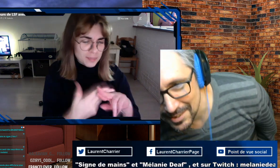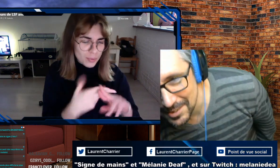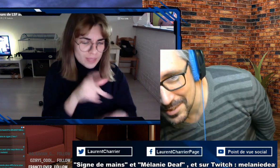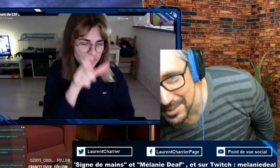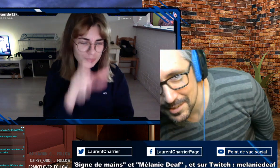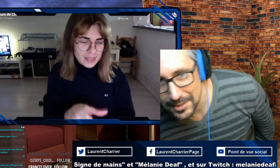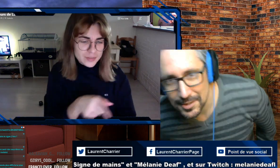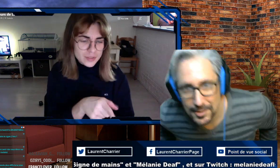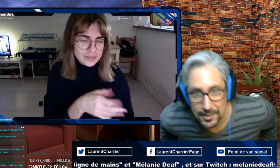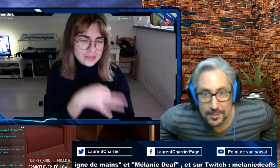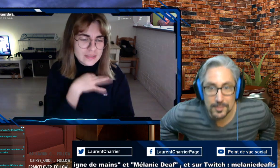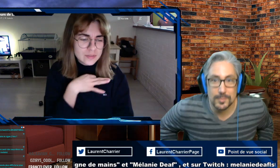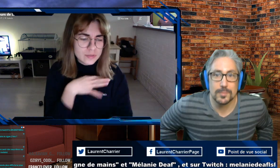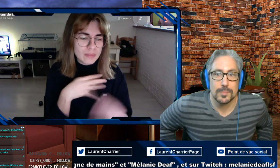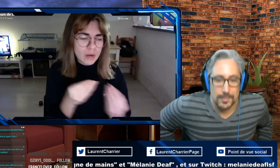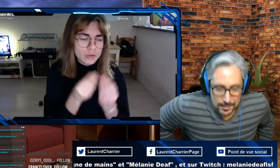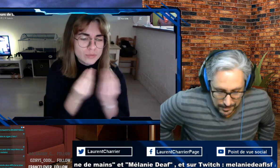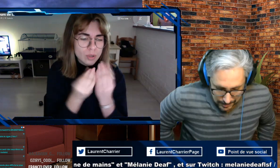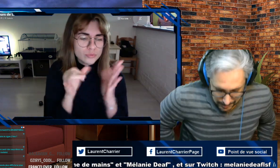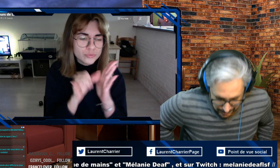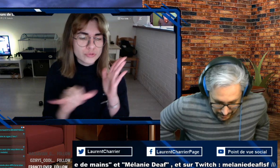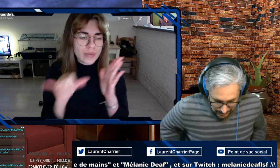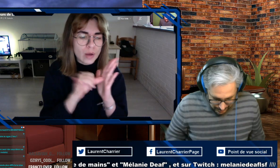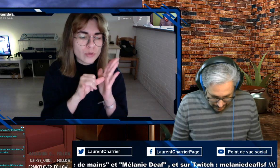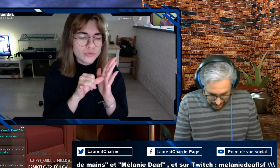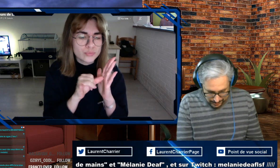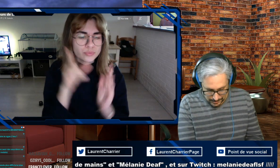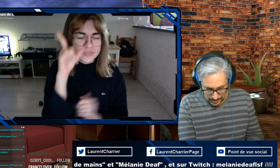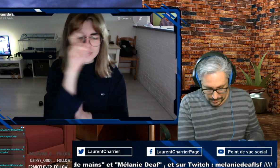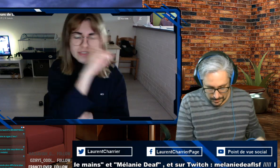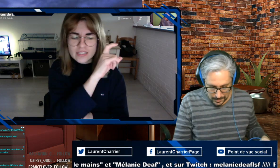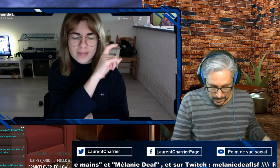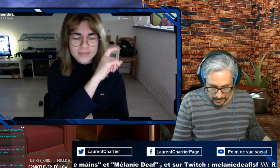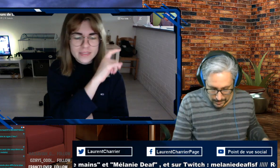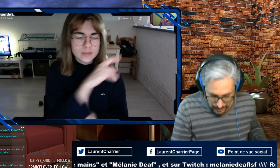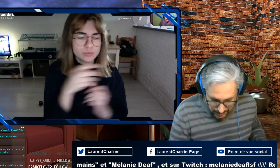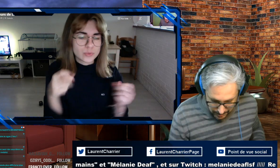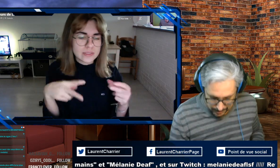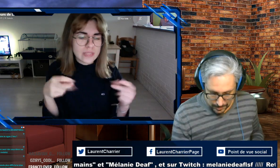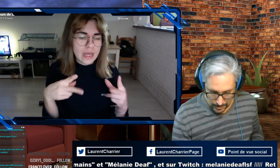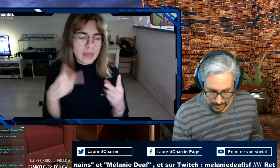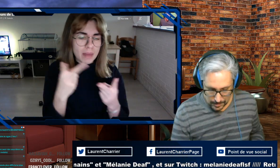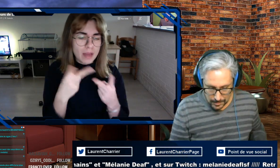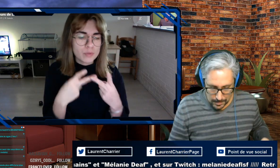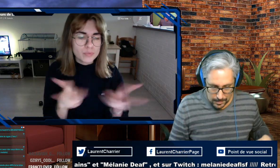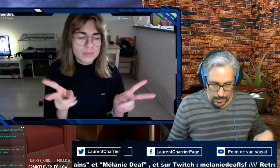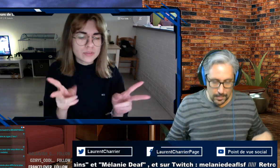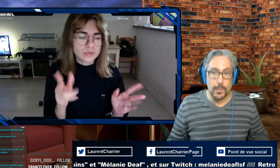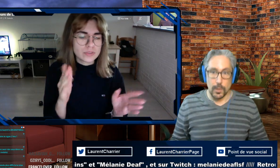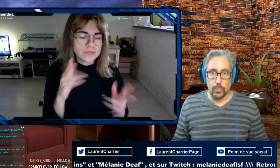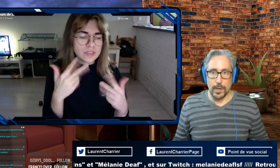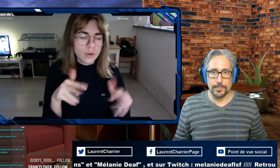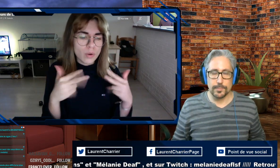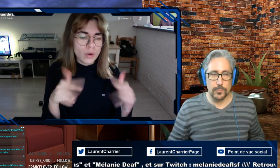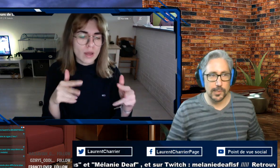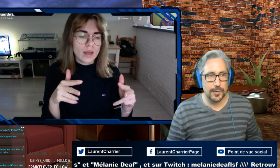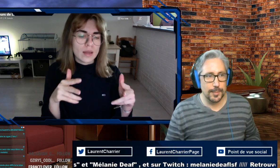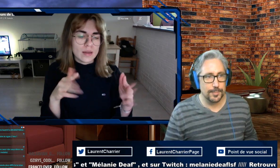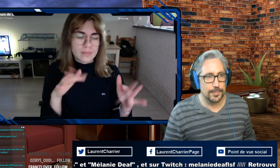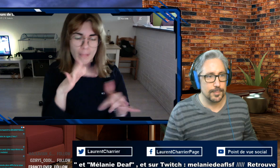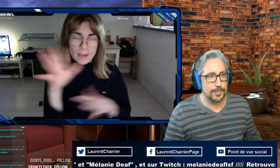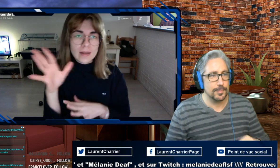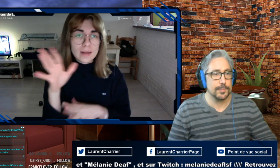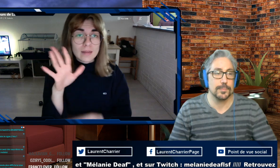Je vais répondre à une personne qui dit que malheureusement YouTube a le plus difficile à mettre de sous-titres, enfin le public sur les vidéos. Ouais,